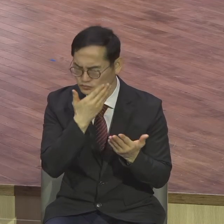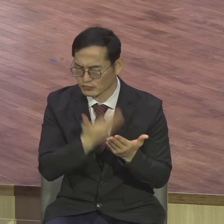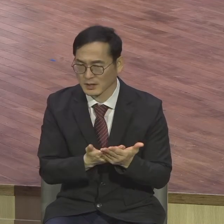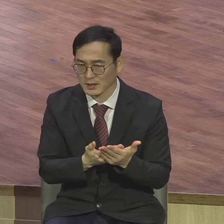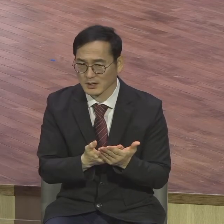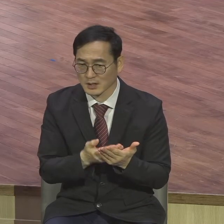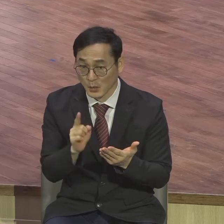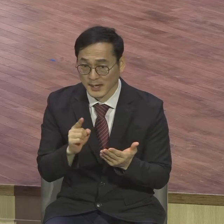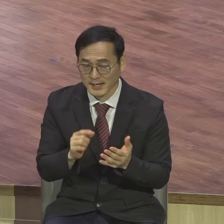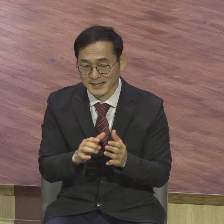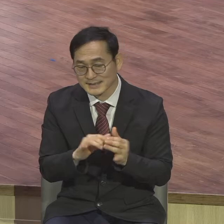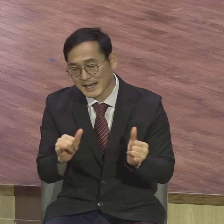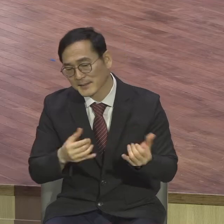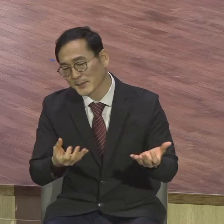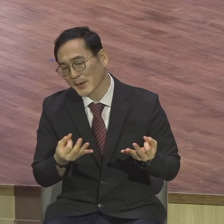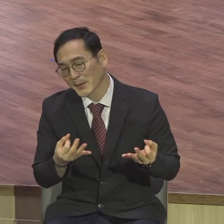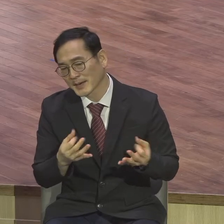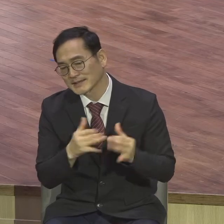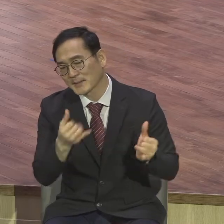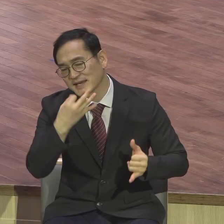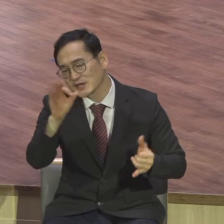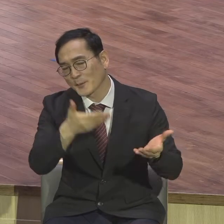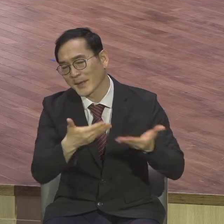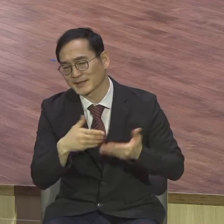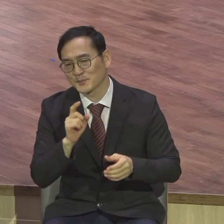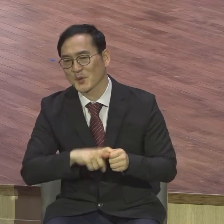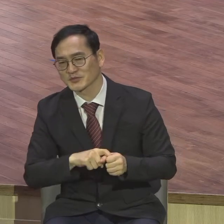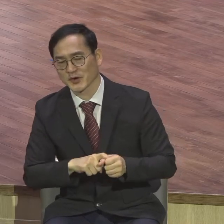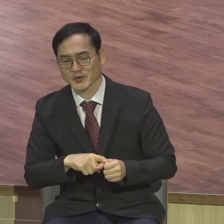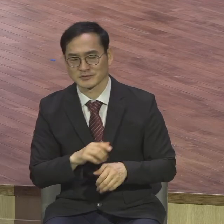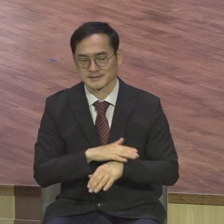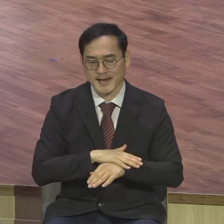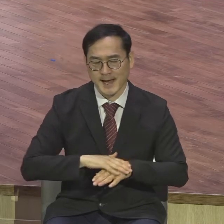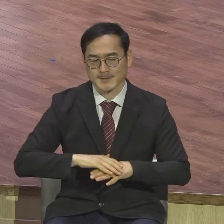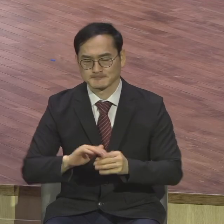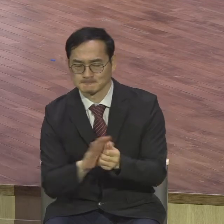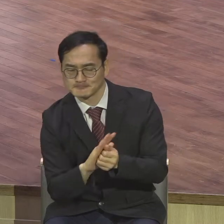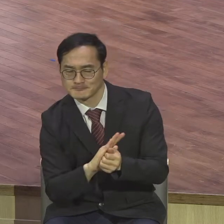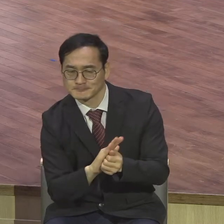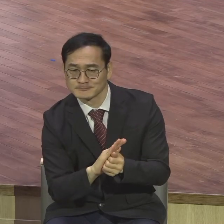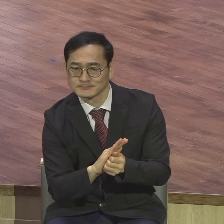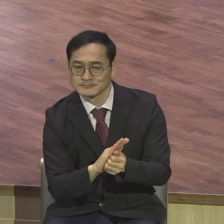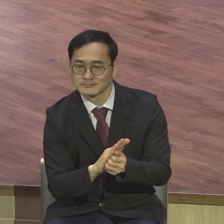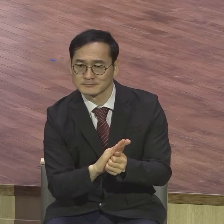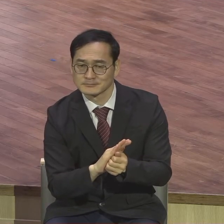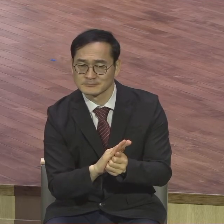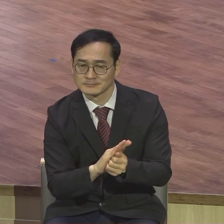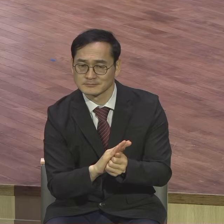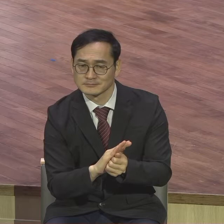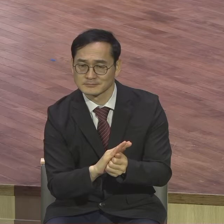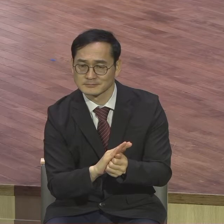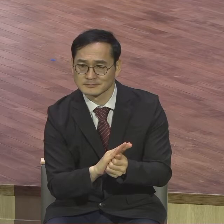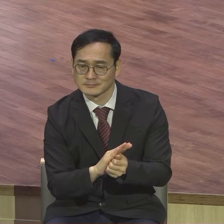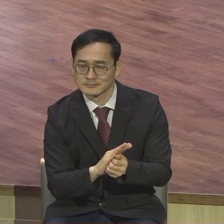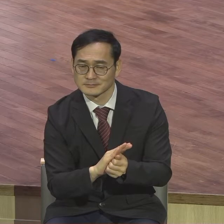사람에게 잘 보게 해야 사람들에게 인정받기 위해서냐, 하나님께 인정받기 위해서냐.